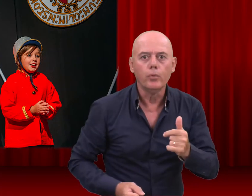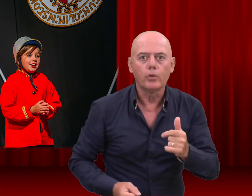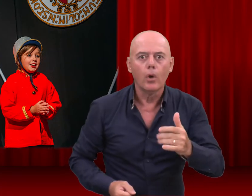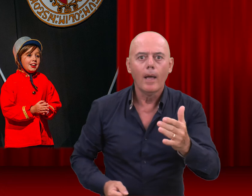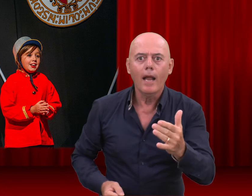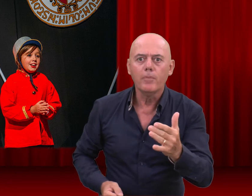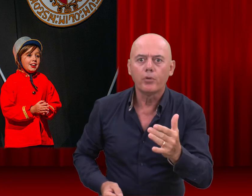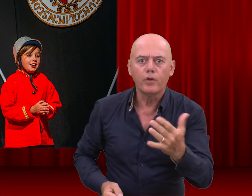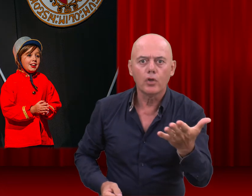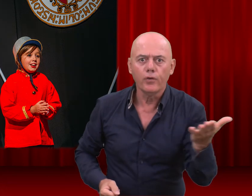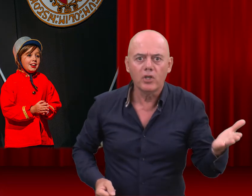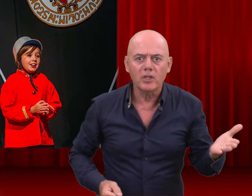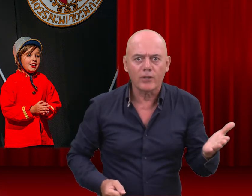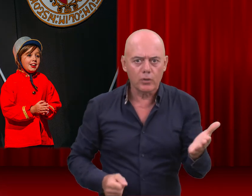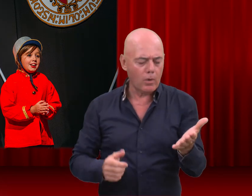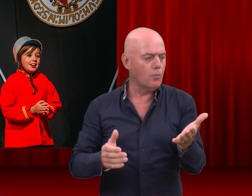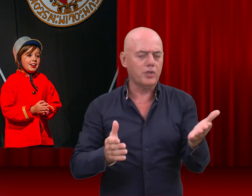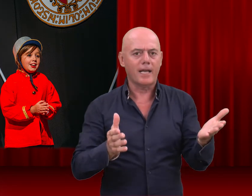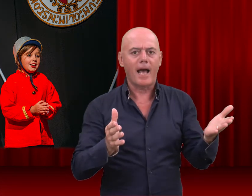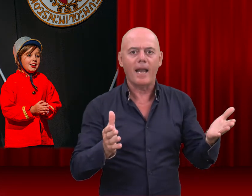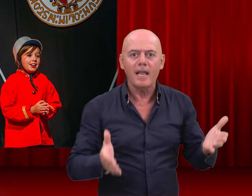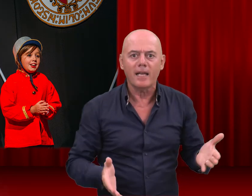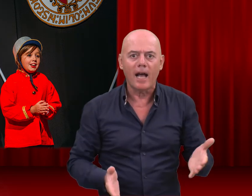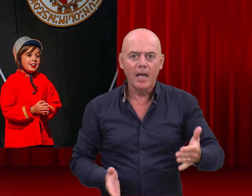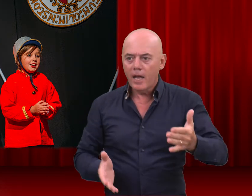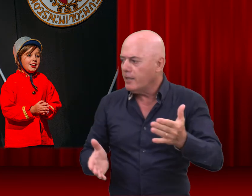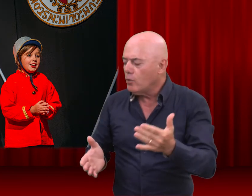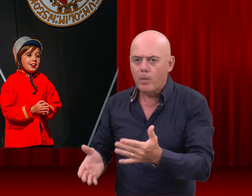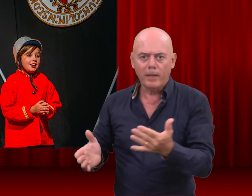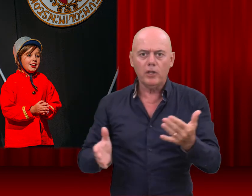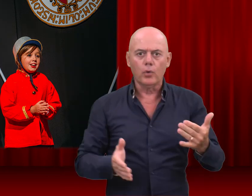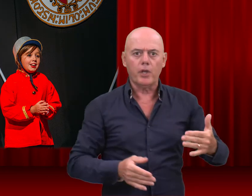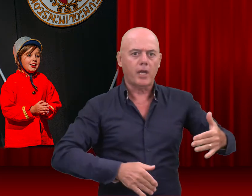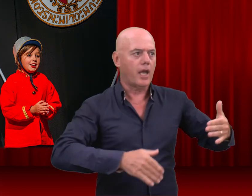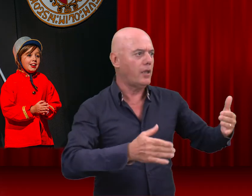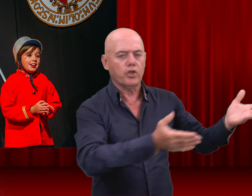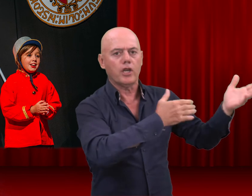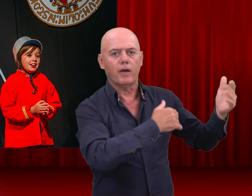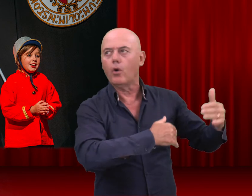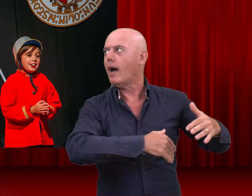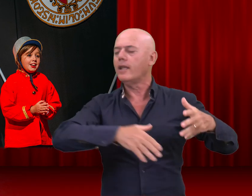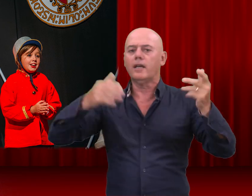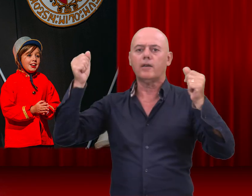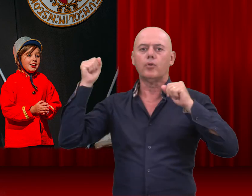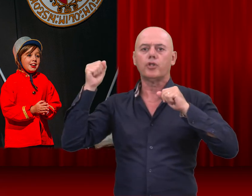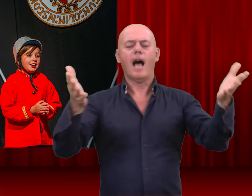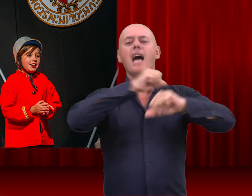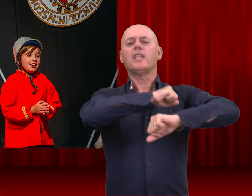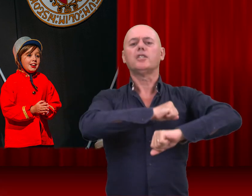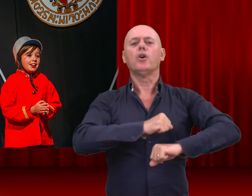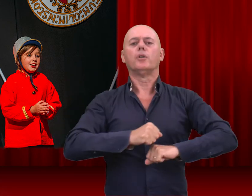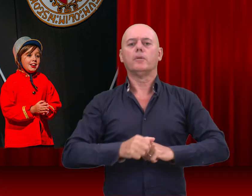certo punto, all'improvviso fu distratto da una musica allegra e da 2 banditori che dicevano ad alta